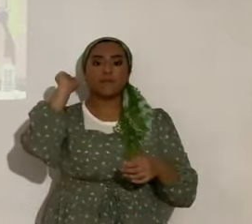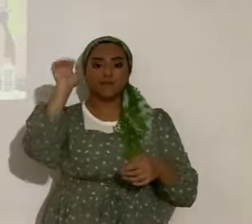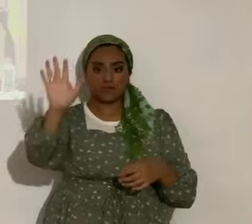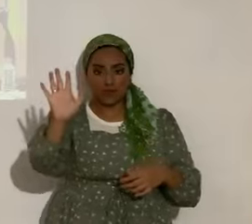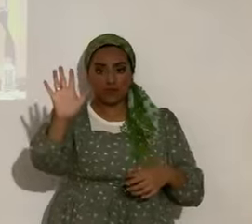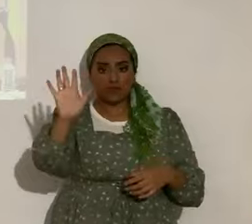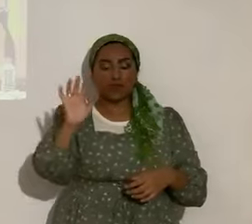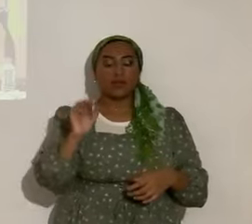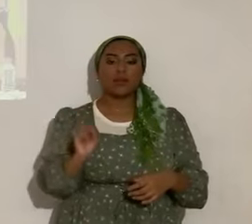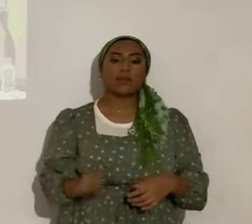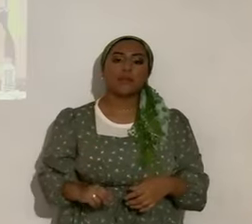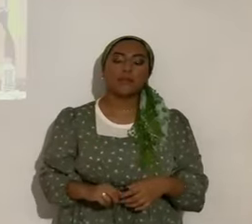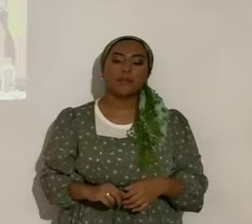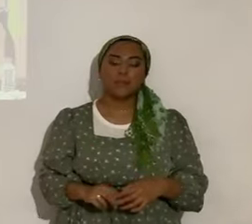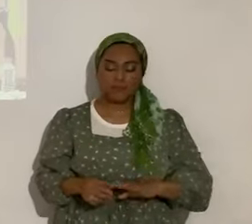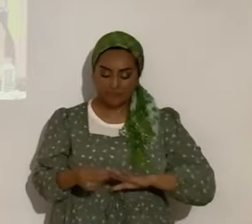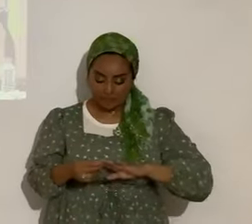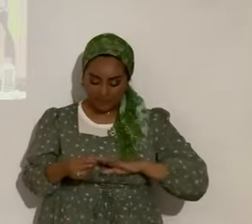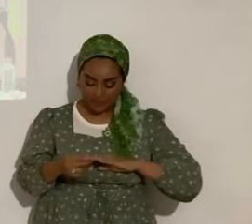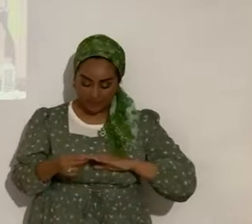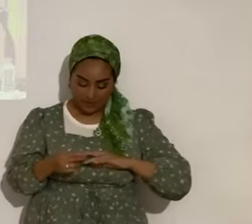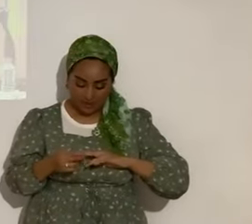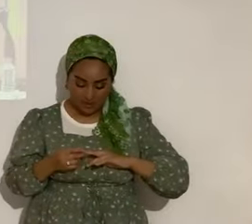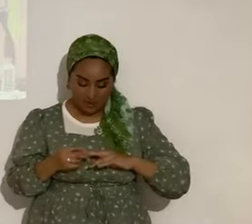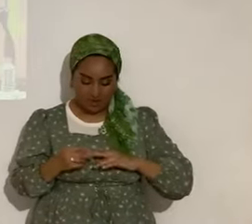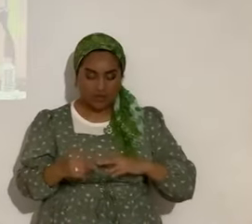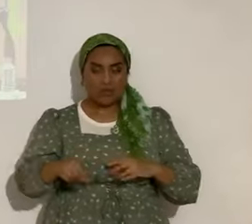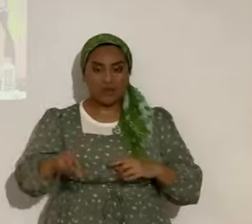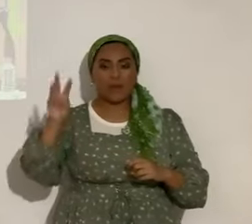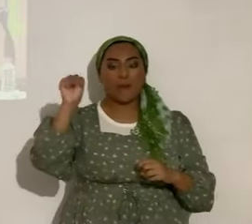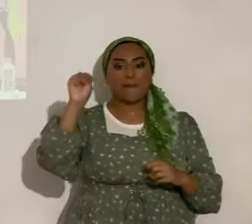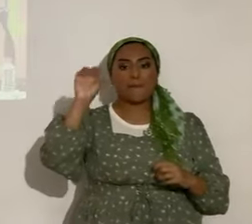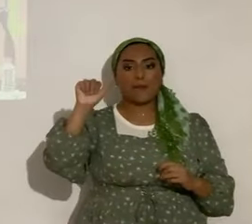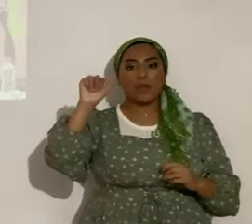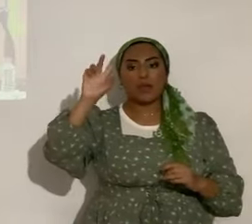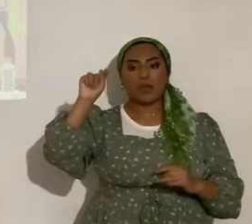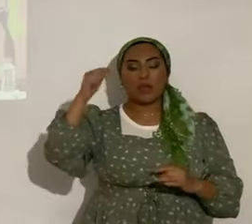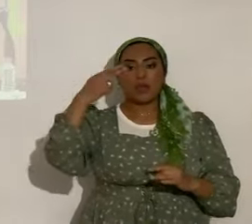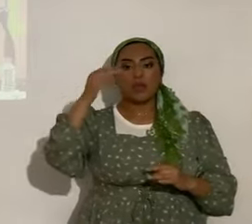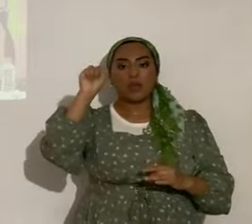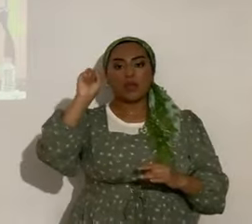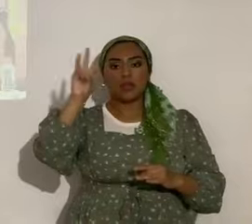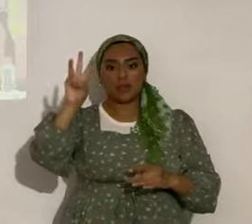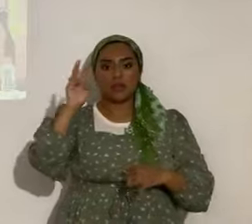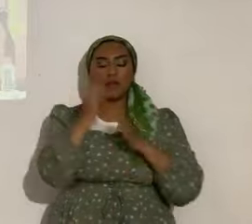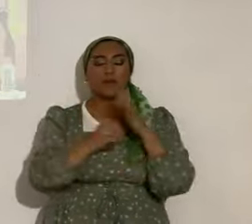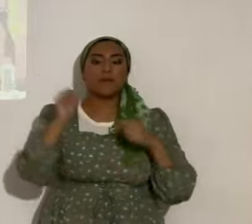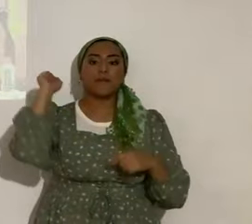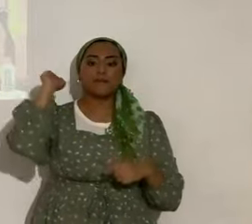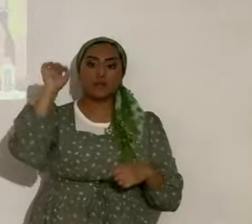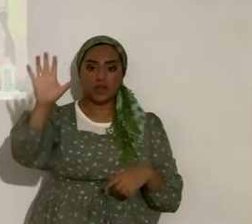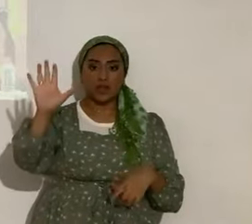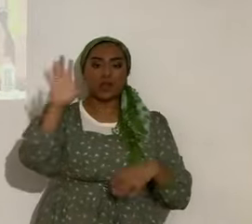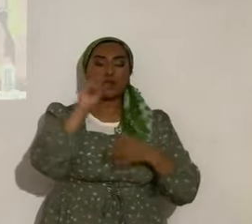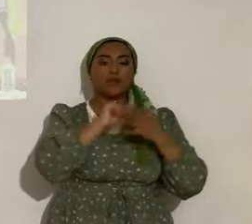Mateo 5, amados Sahim. Vamos para allá, Mateo 5. Y vamos a ver el verso 8.